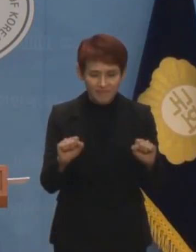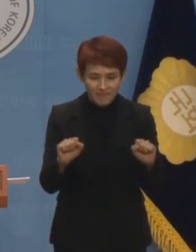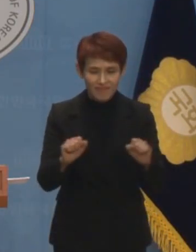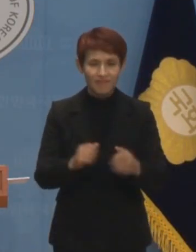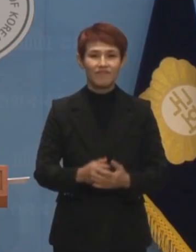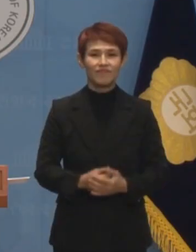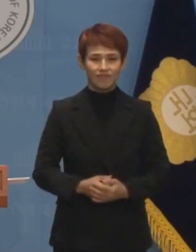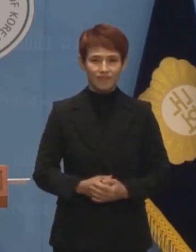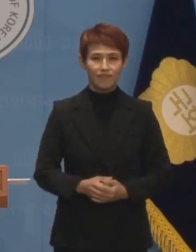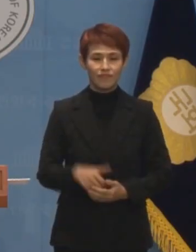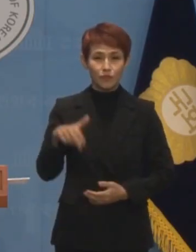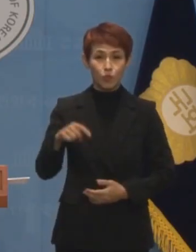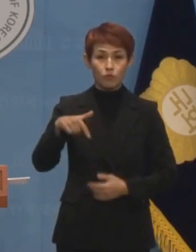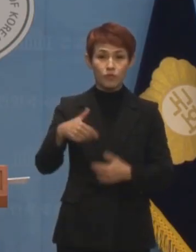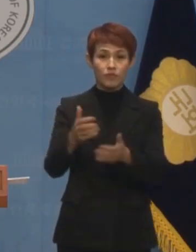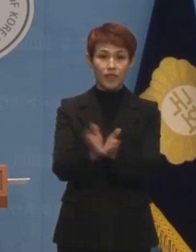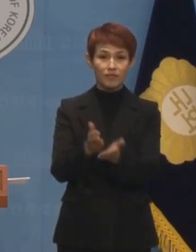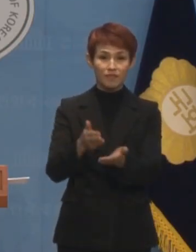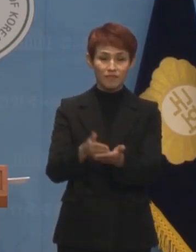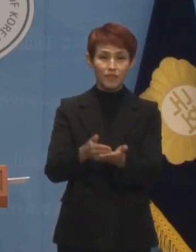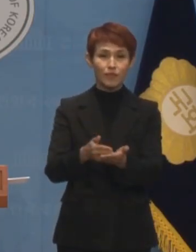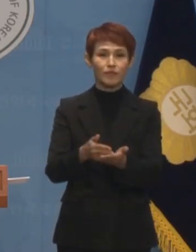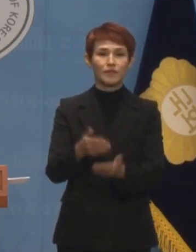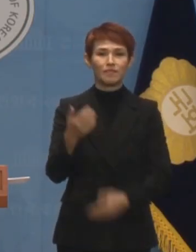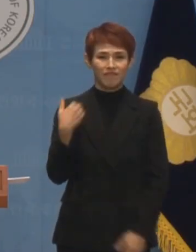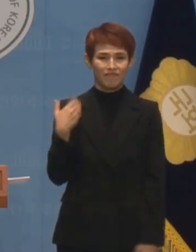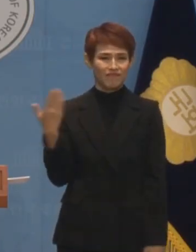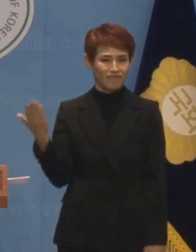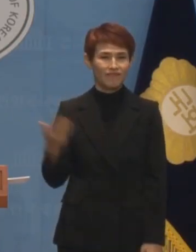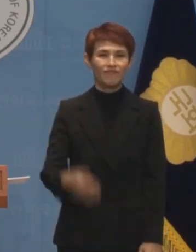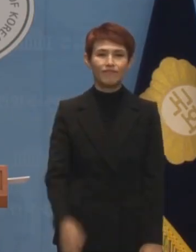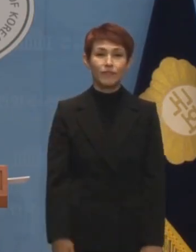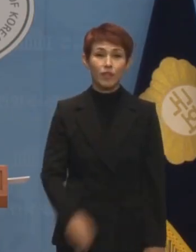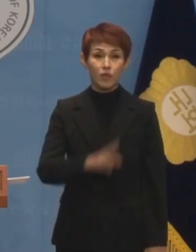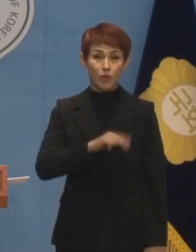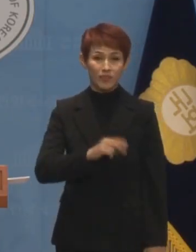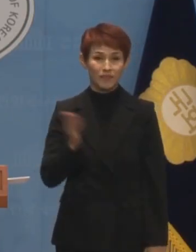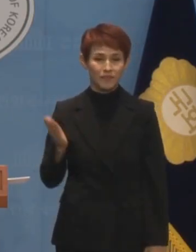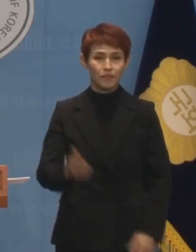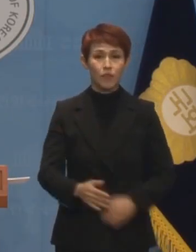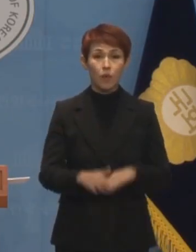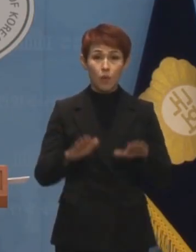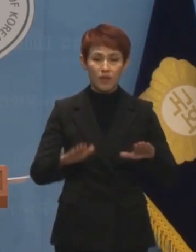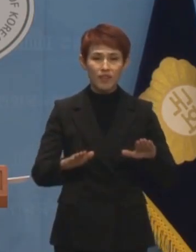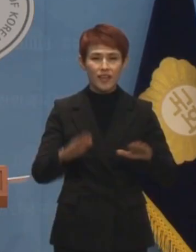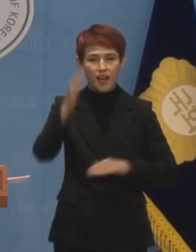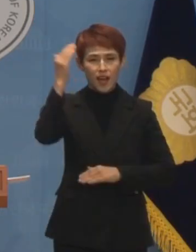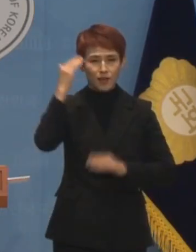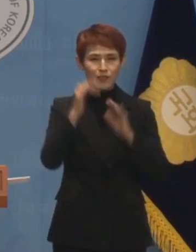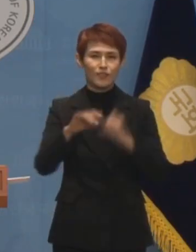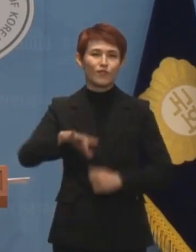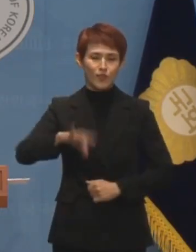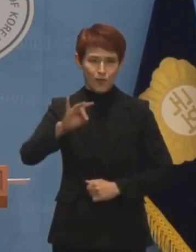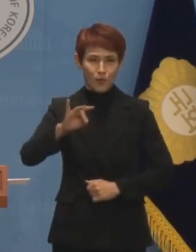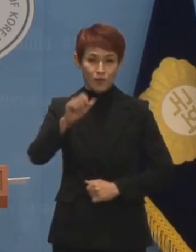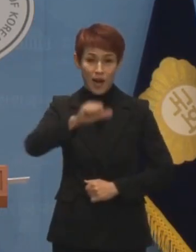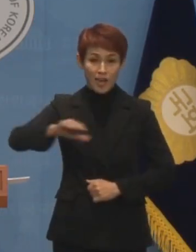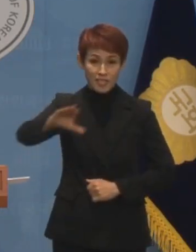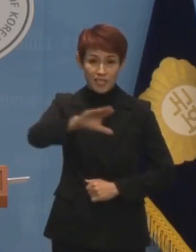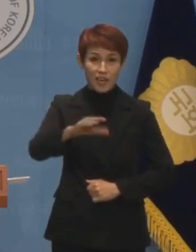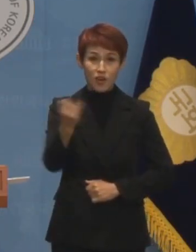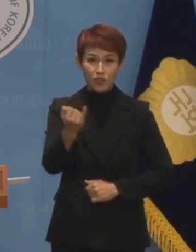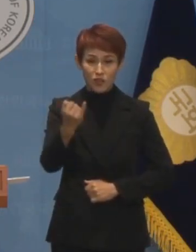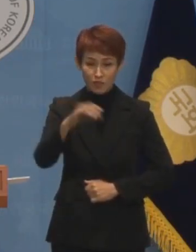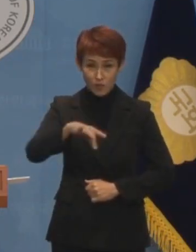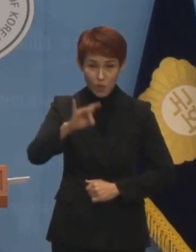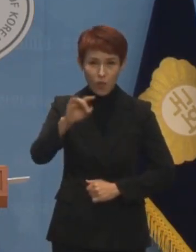안녕하십니까? 조국혁신당 국회의원 강경숙입니다. 저는 오늘 한국인 최초, 아시아 여성 최초로